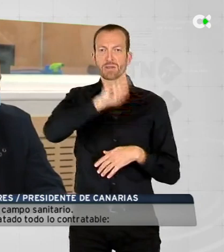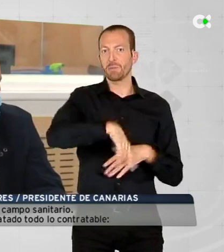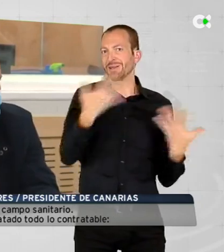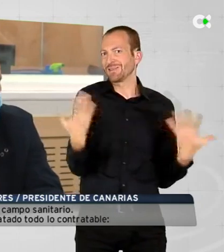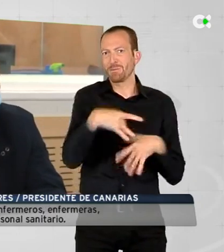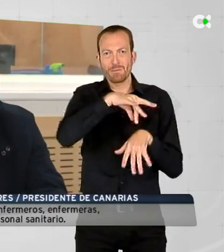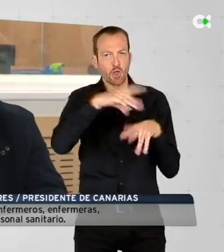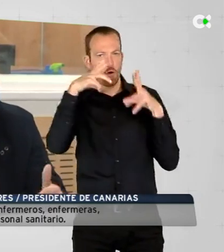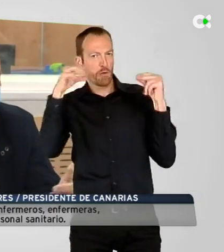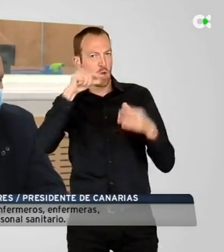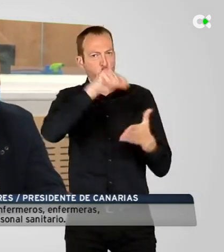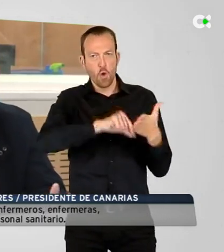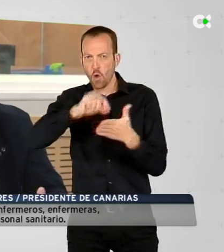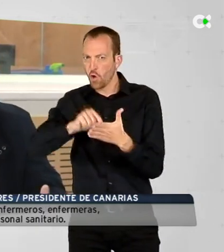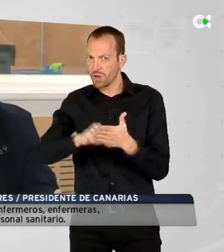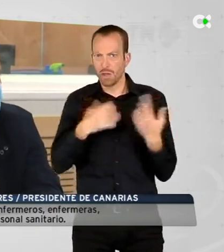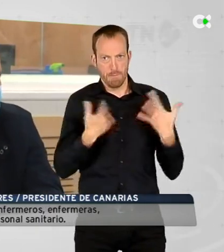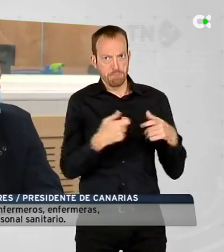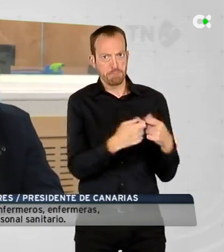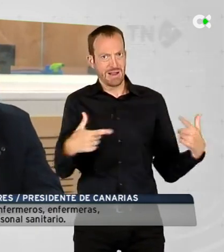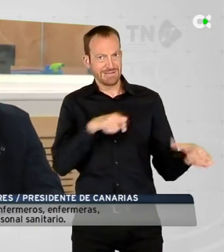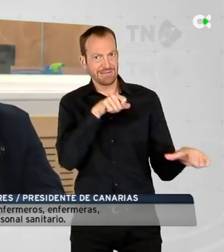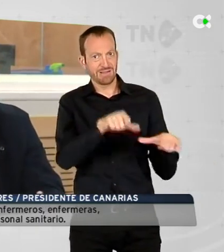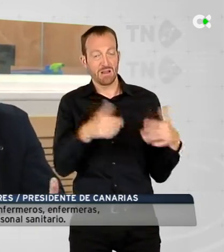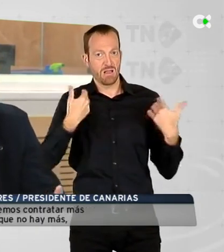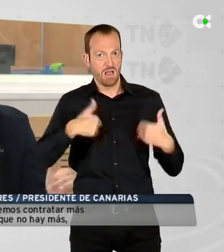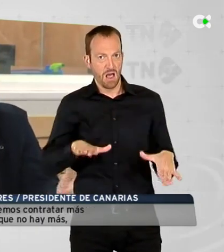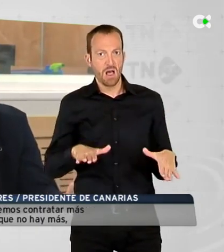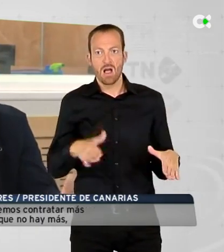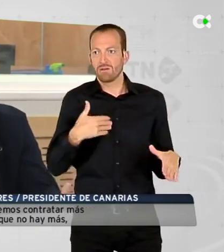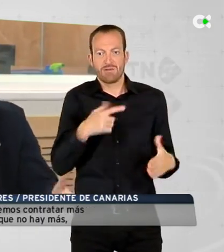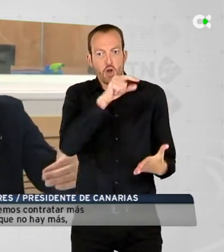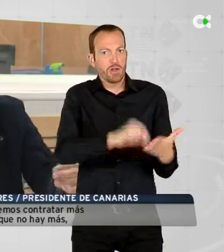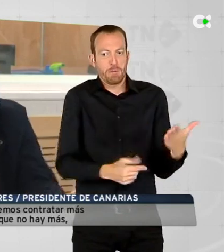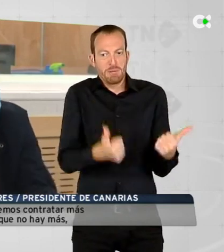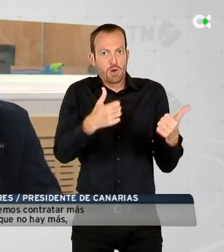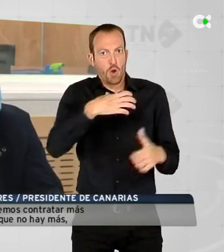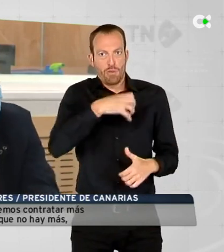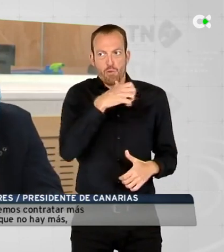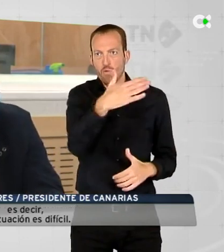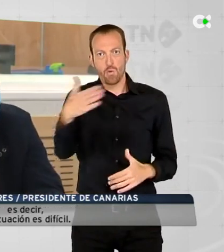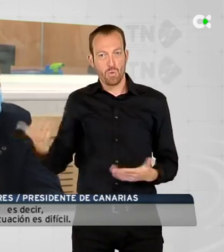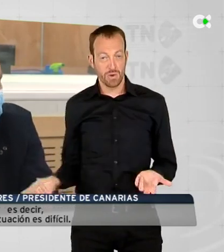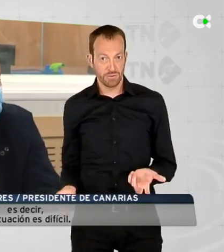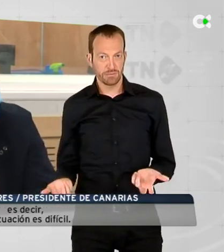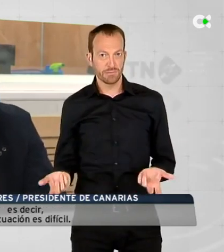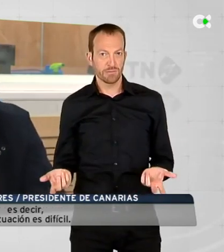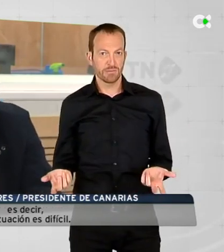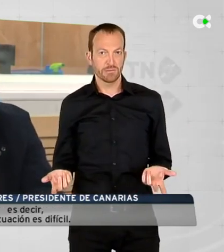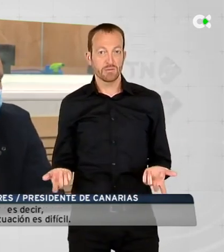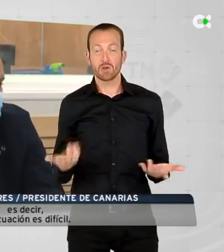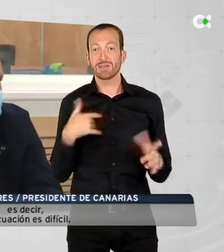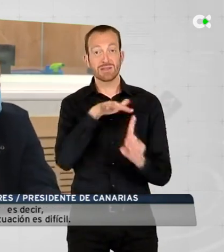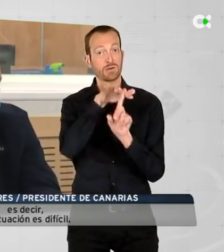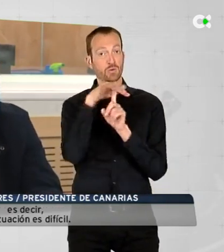contratable, es decir, médicos, enfermeros, enfermeras, personal sanitario, no podemos contratar más porque no hay más. Es decir, la